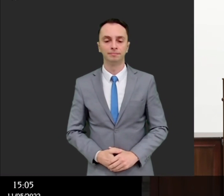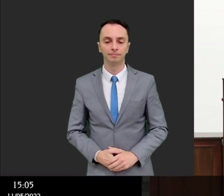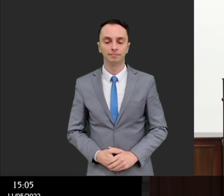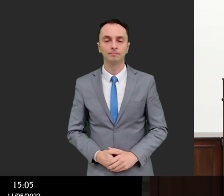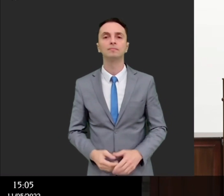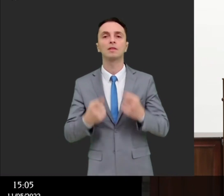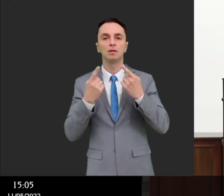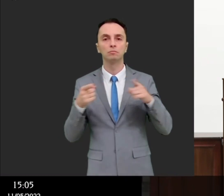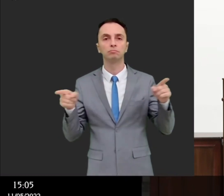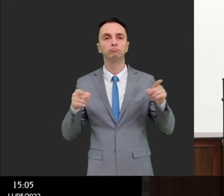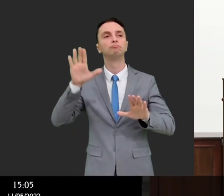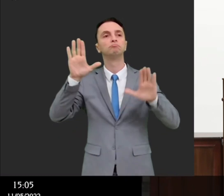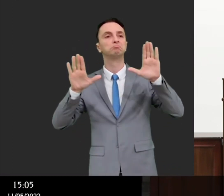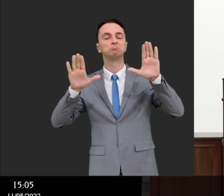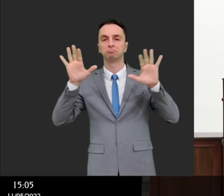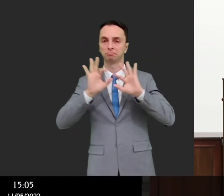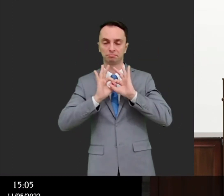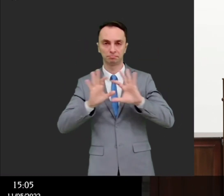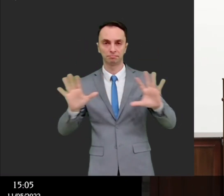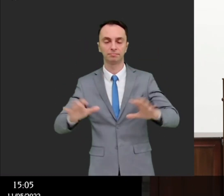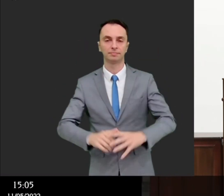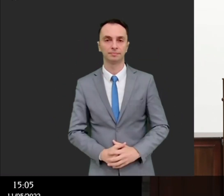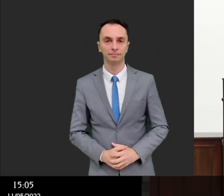Amém. Podemos chamar um hino?